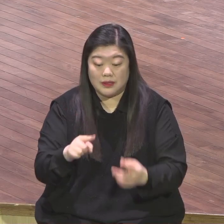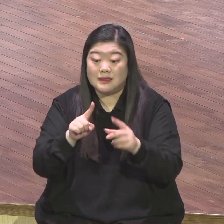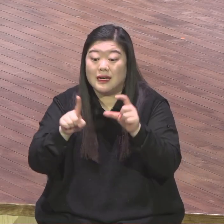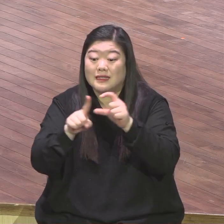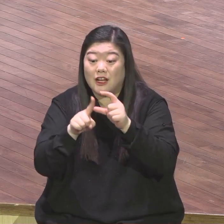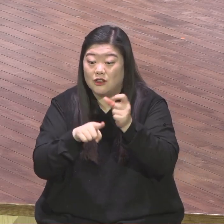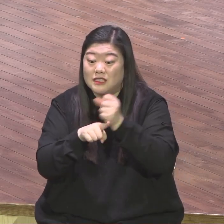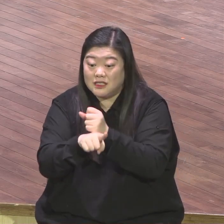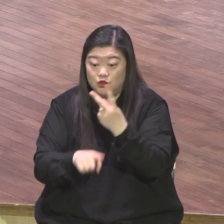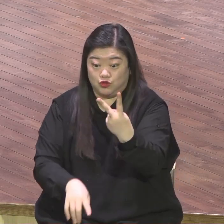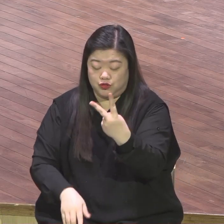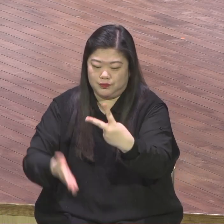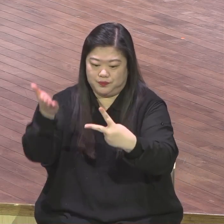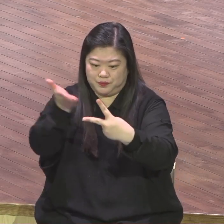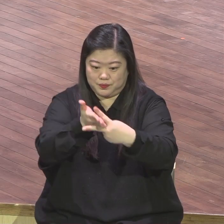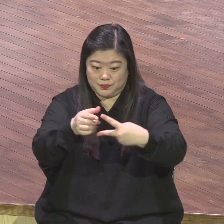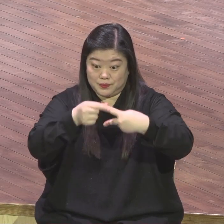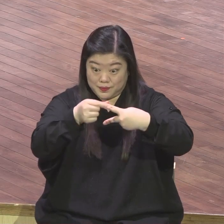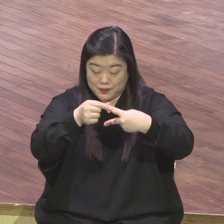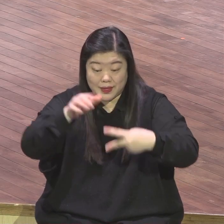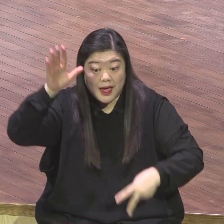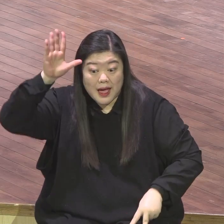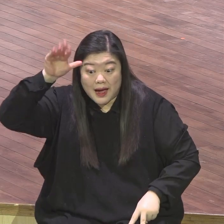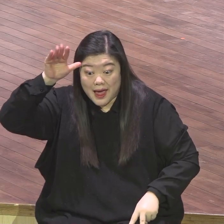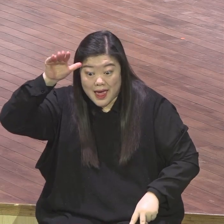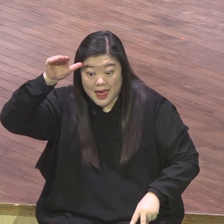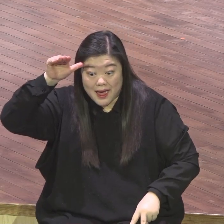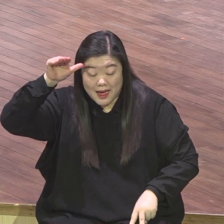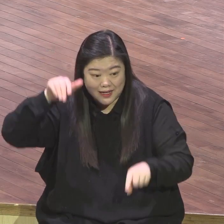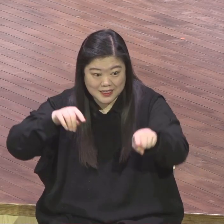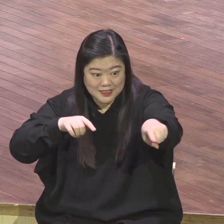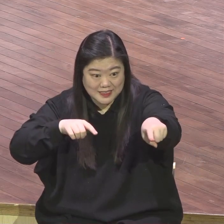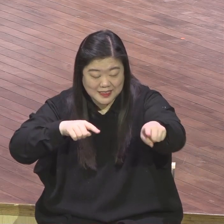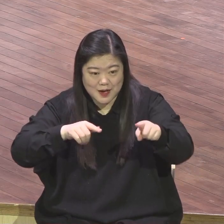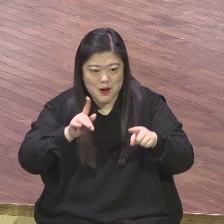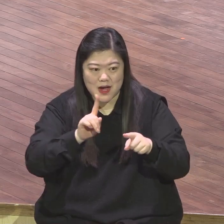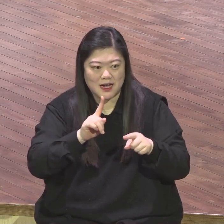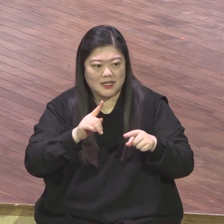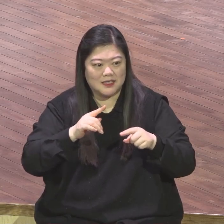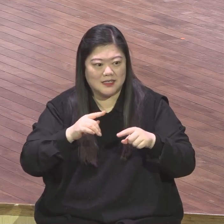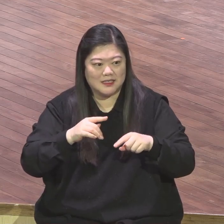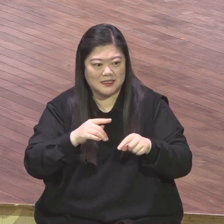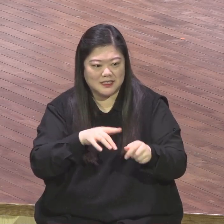사냥개가 먹잇감을 발견하고 달려가는 것. 사냥개가